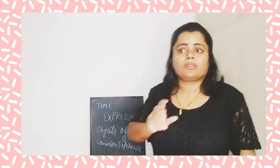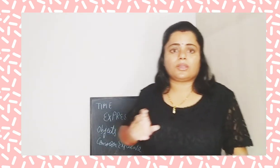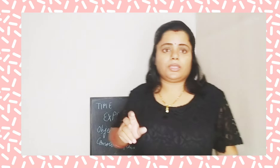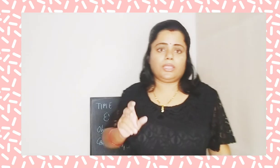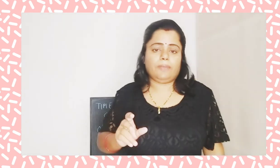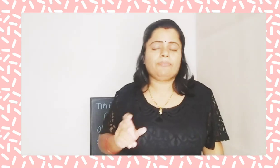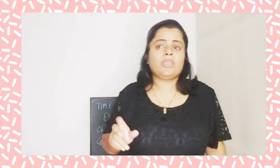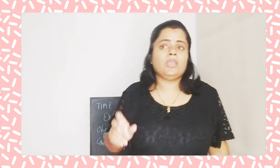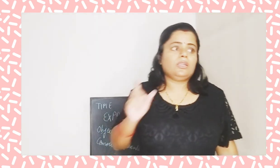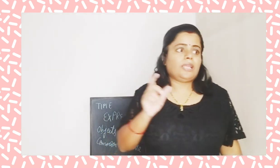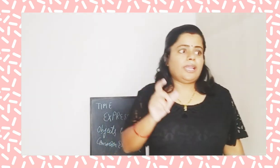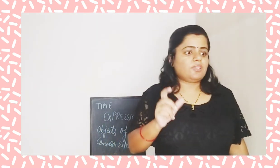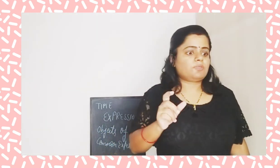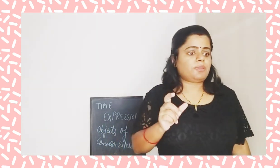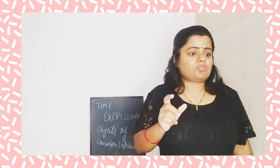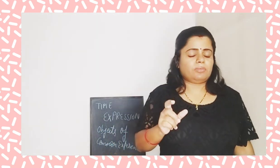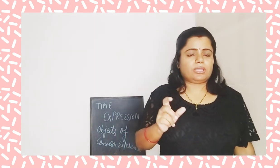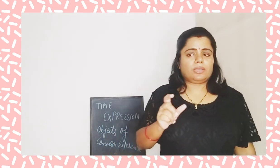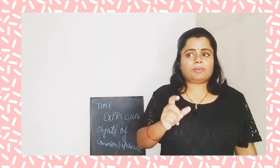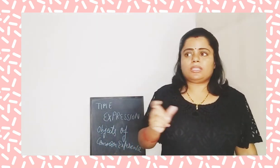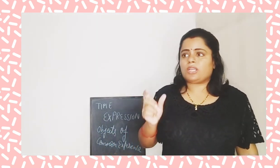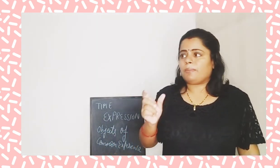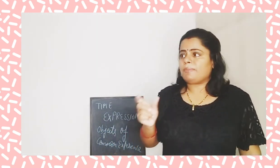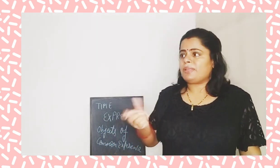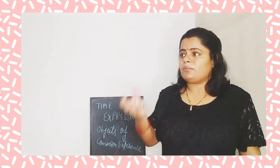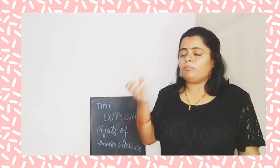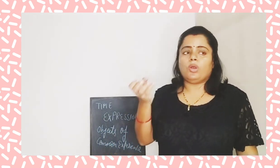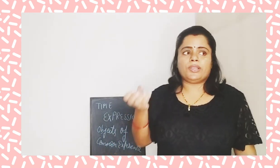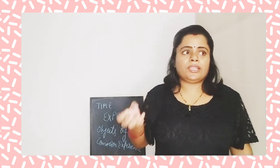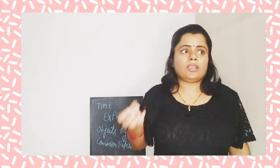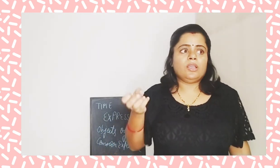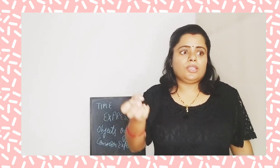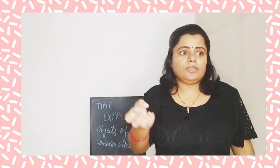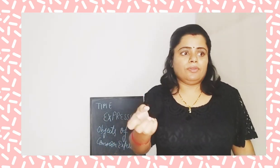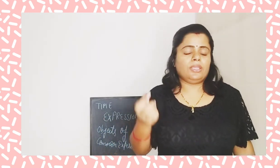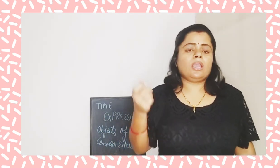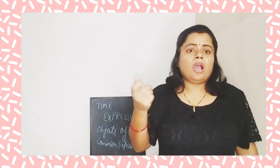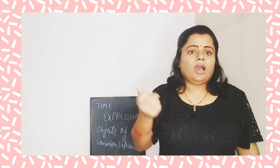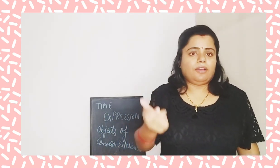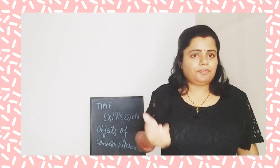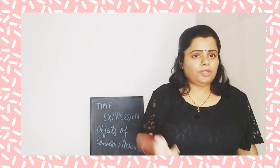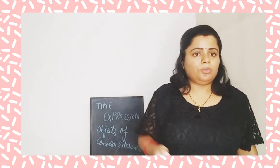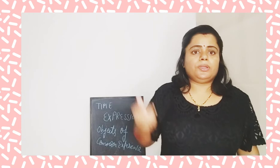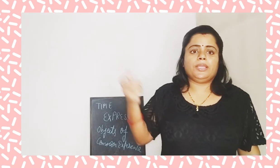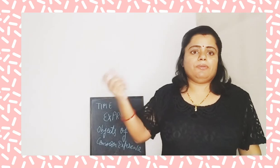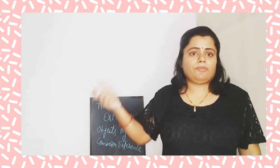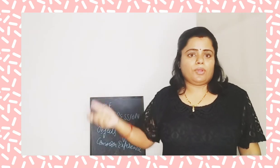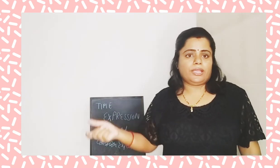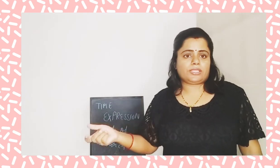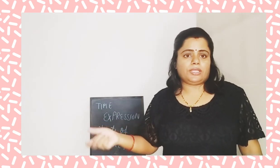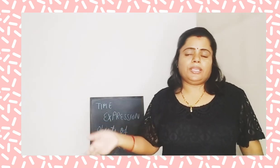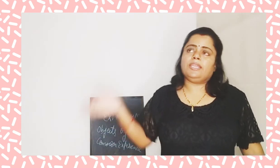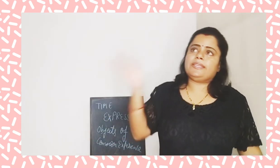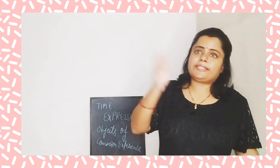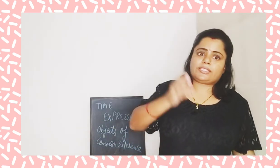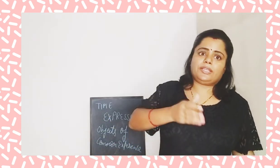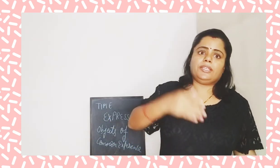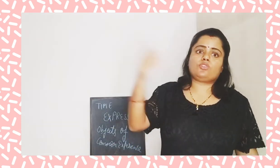रहे हैं, टाइम एक्सप्रेशन मतलब कि जहाँ पे मैं मॉर्निंग, इवनिंग, आफ्टरनून, डे बिफोर यस्टरडे, यस्टरडे,